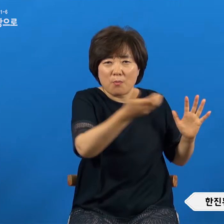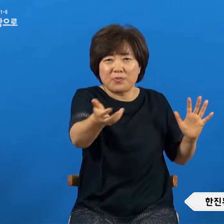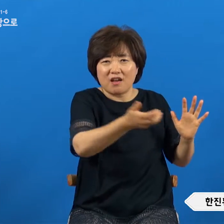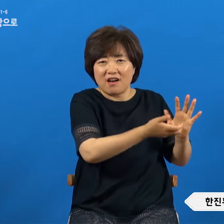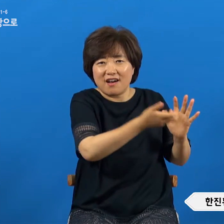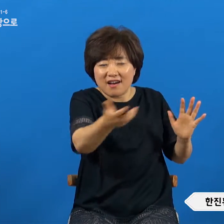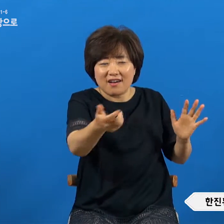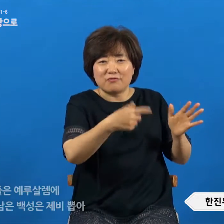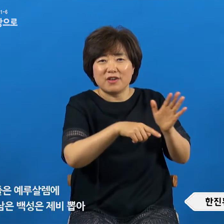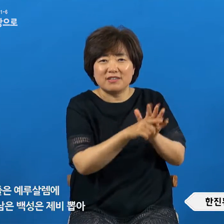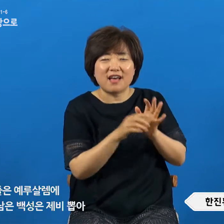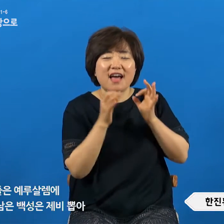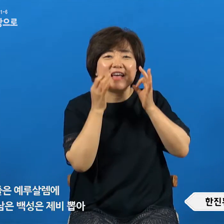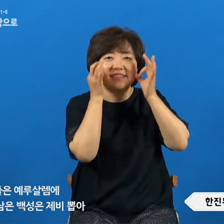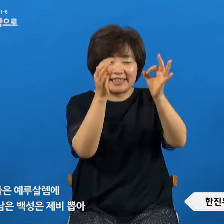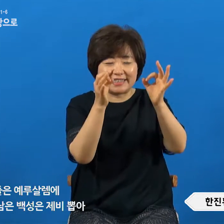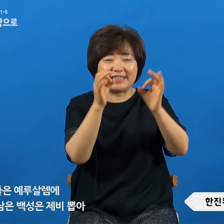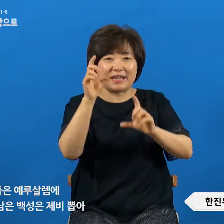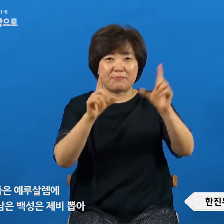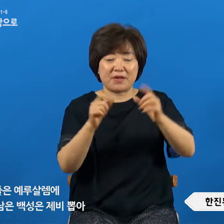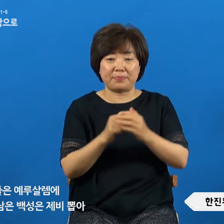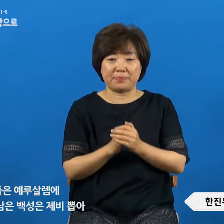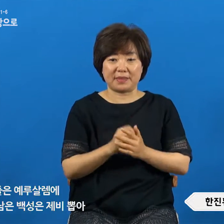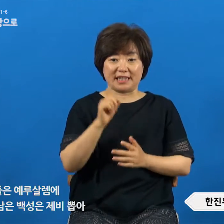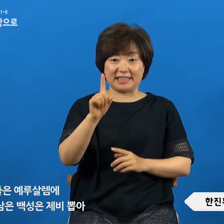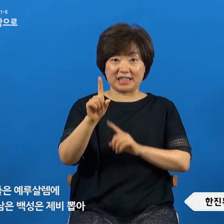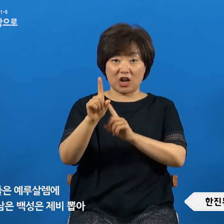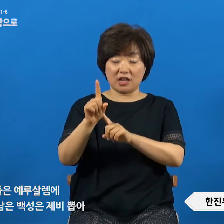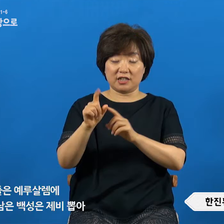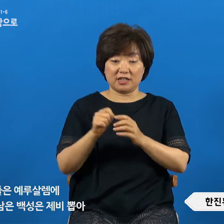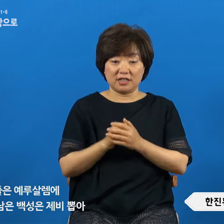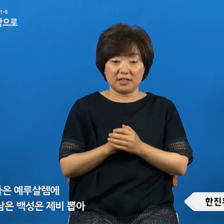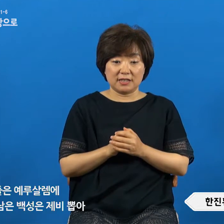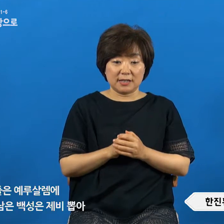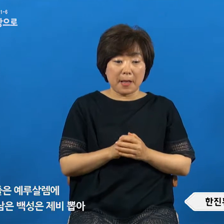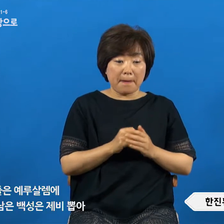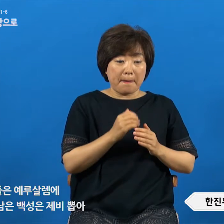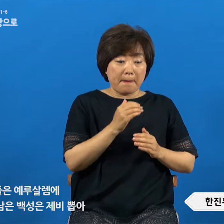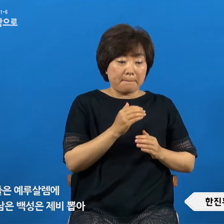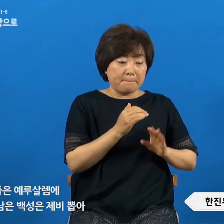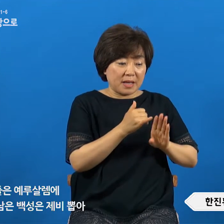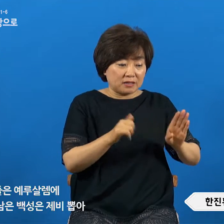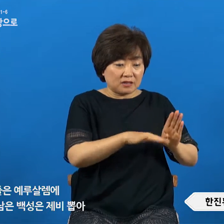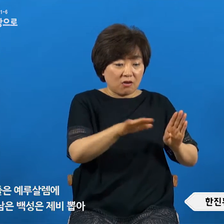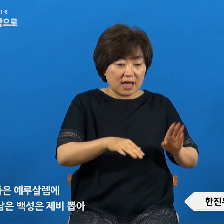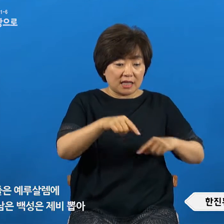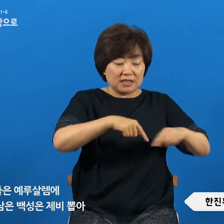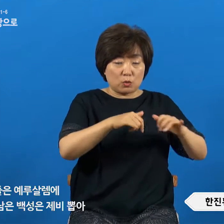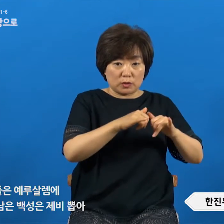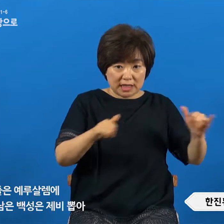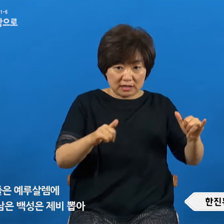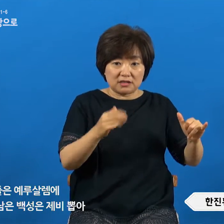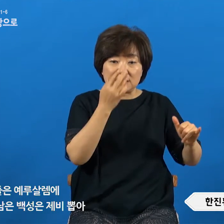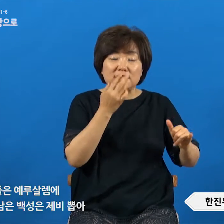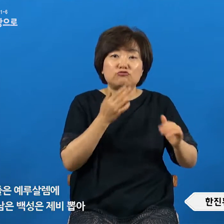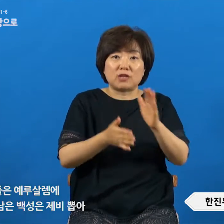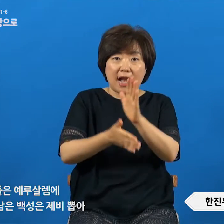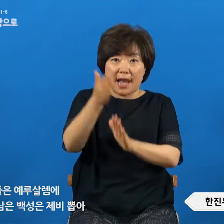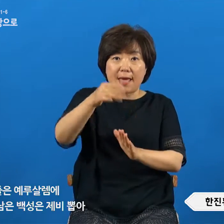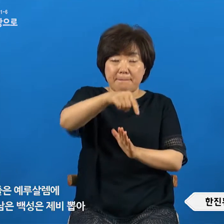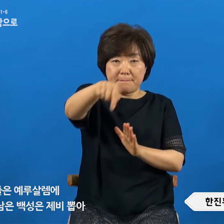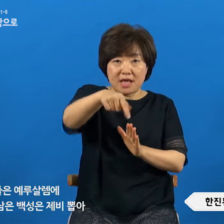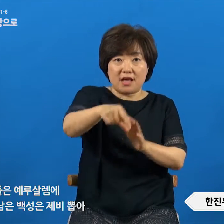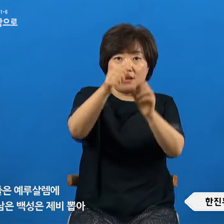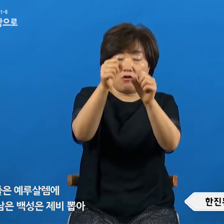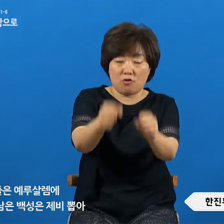나옵니다. 1절에 보면 백성의 지도자들은 예루살렘에 거주하였고 그 남은 백성은